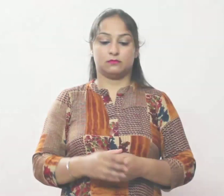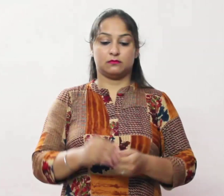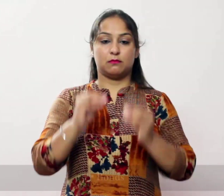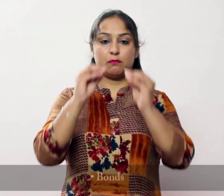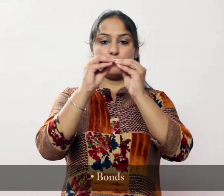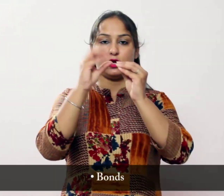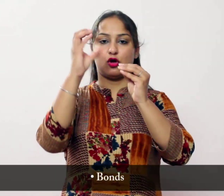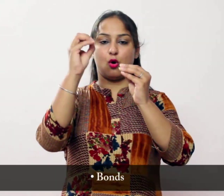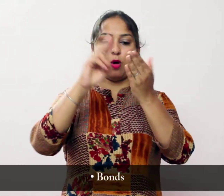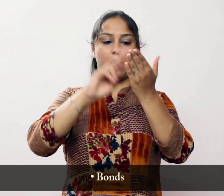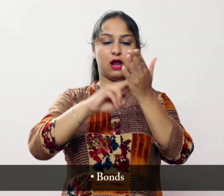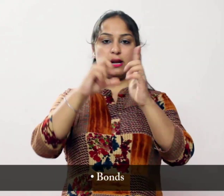बॉन्ड,